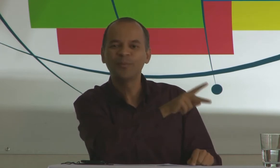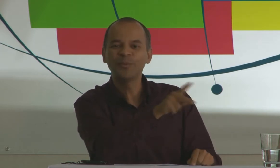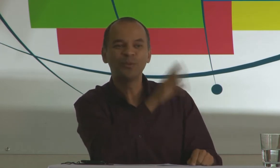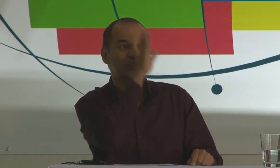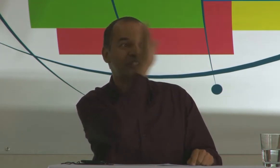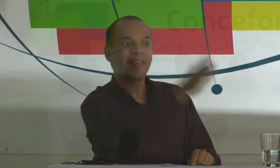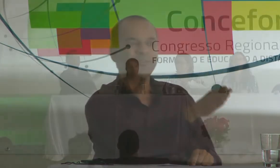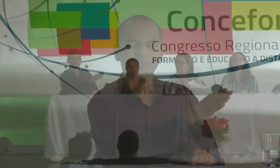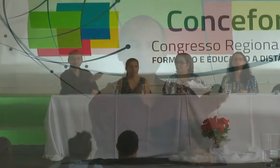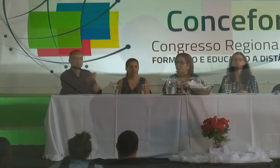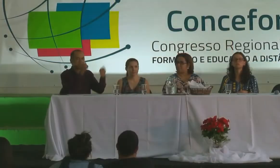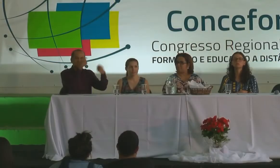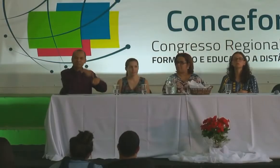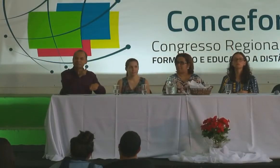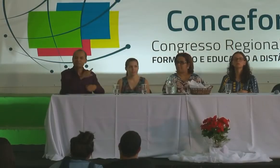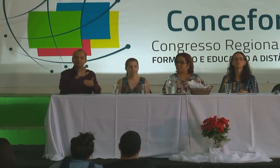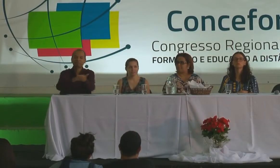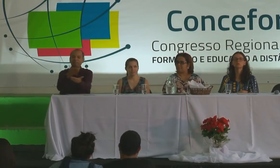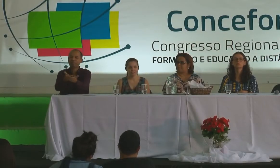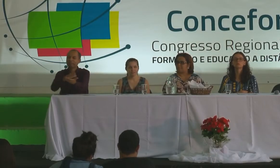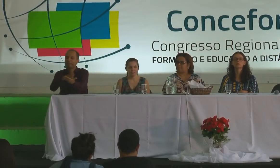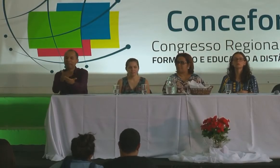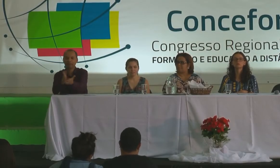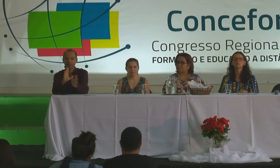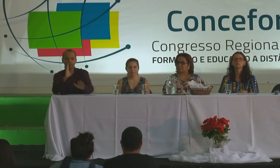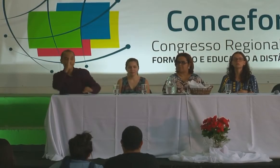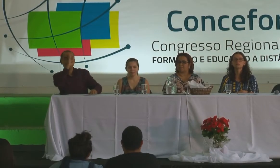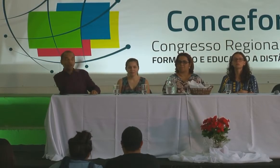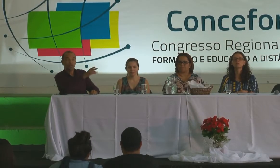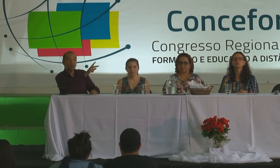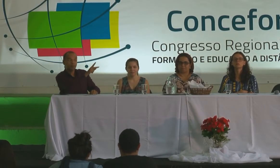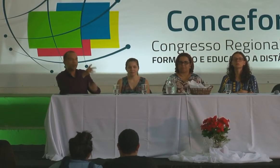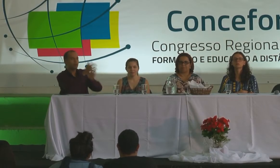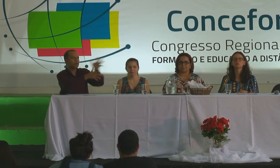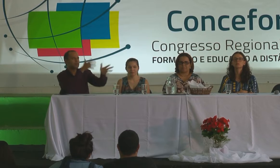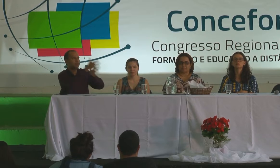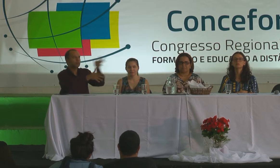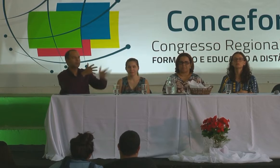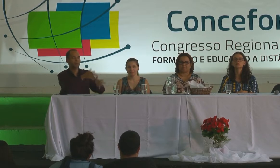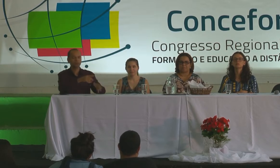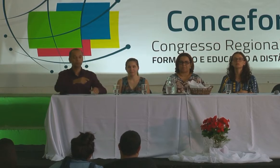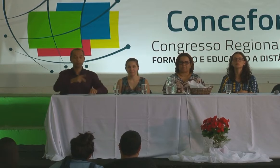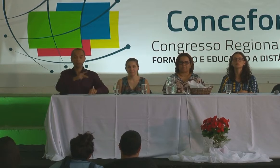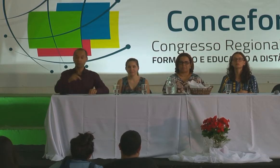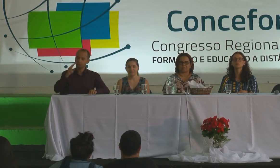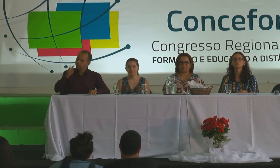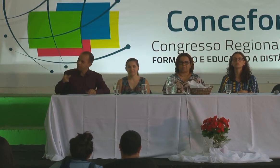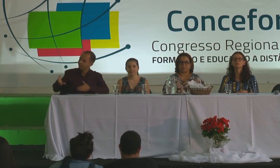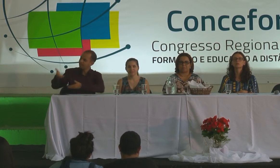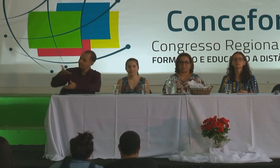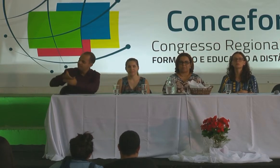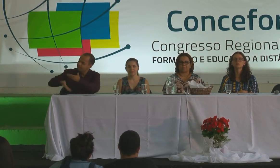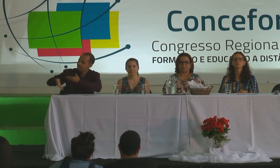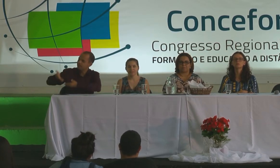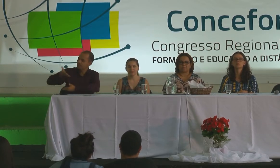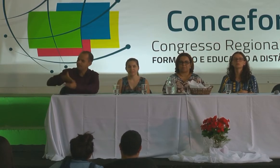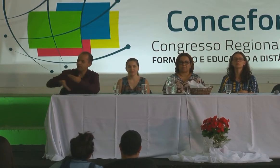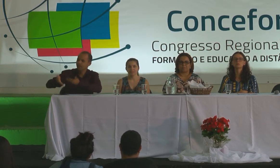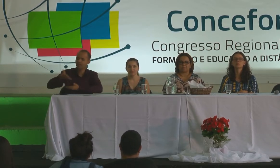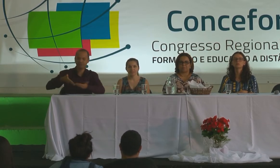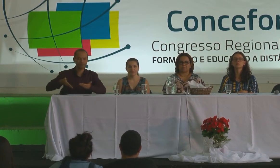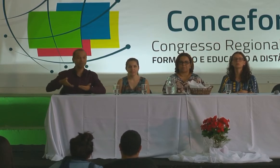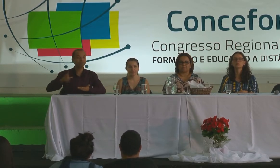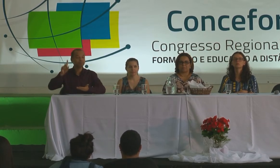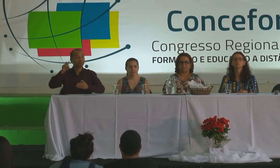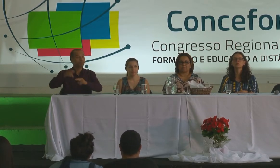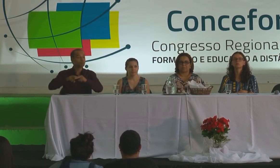vontade de interagir por meio dessa língua de modo direto com o professor, dispensando, por exemplo, a necessidade de constante um intérprete presente naquele